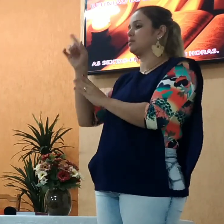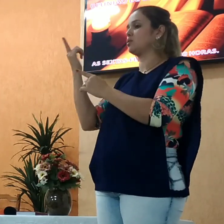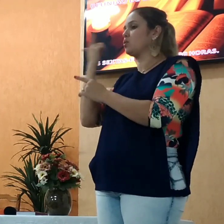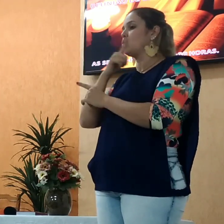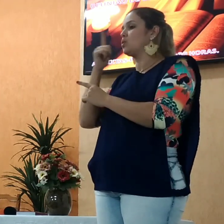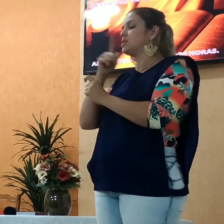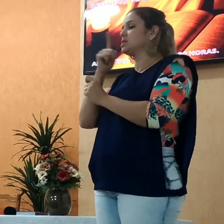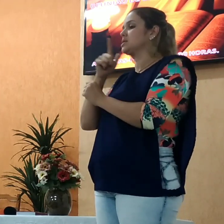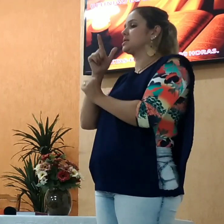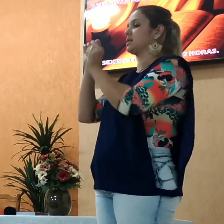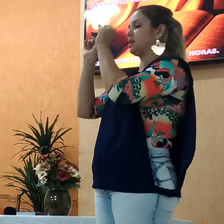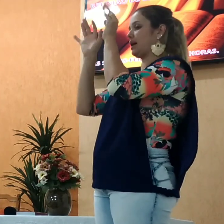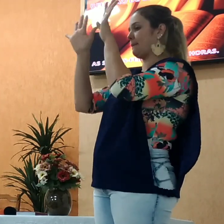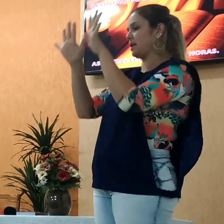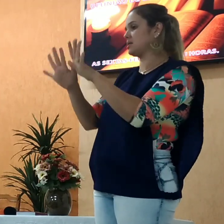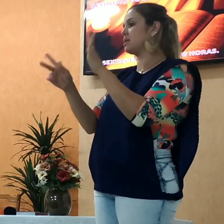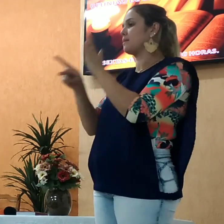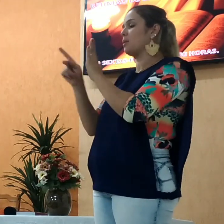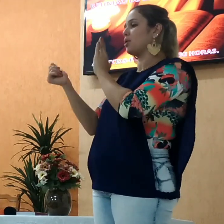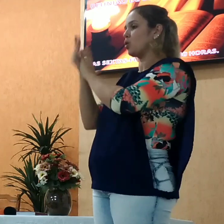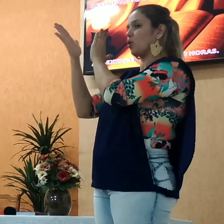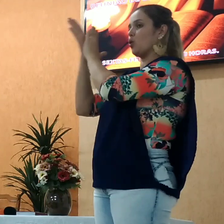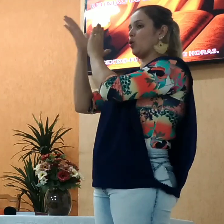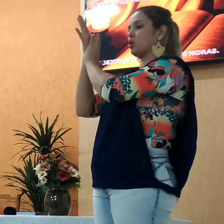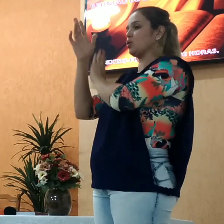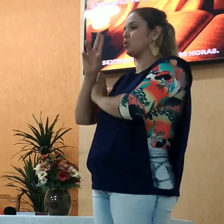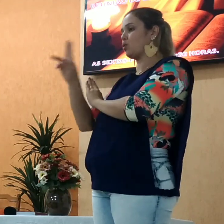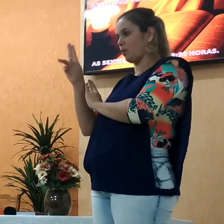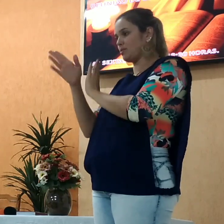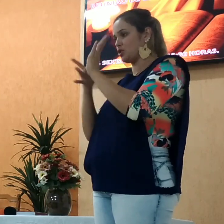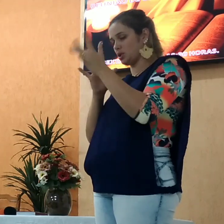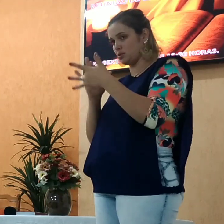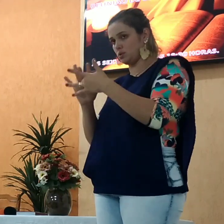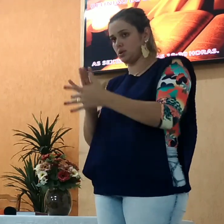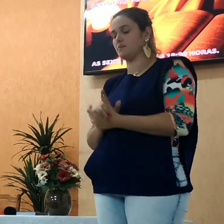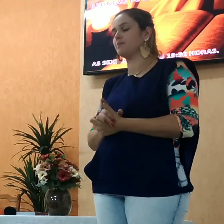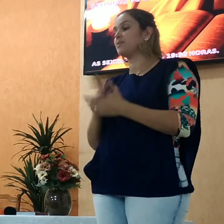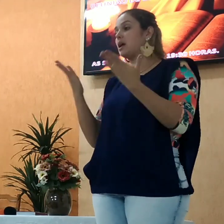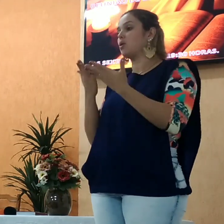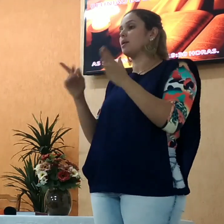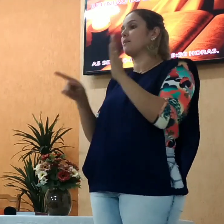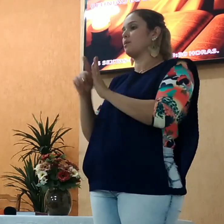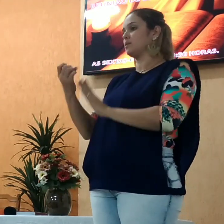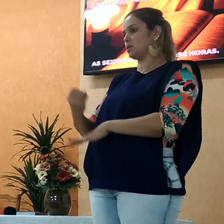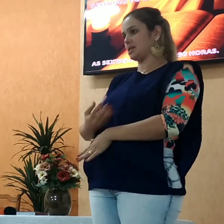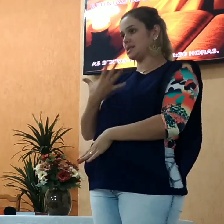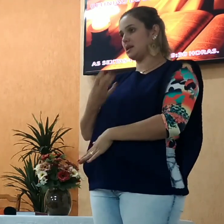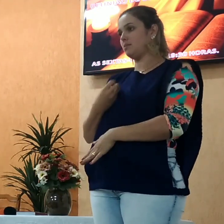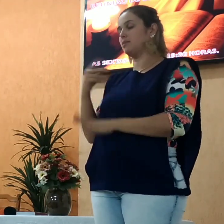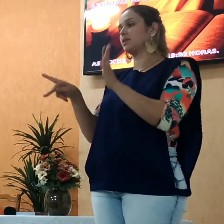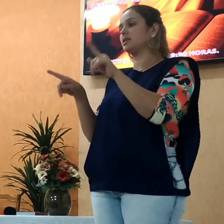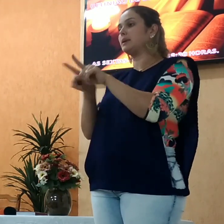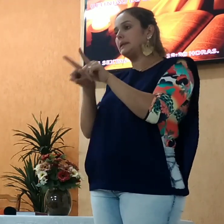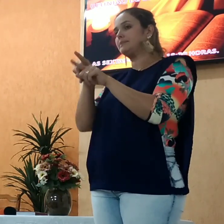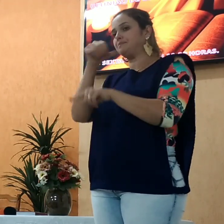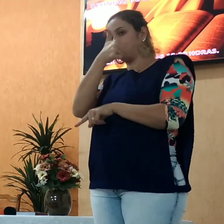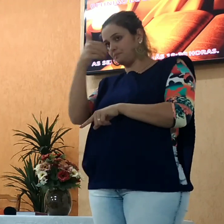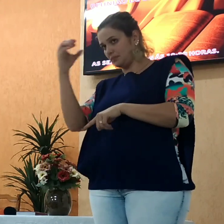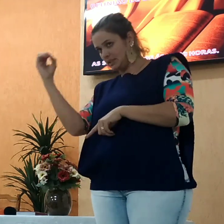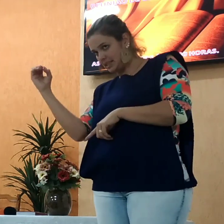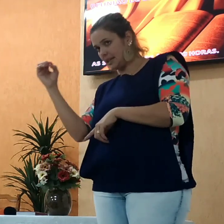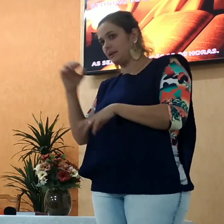e glorificar o teu santo nome. O salmista, quando ele escreve este Salmo 100, ele lembra não somente dele,